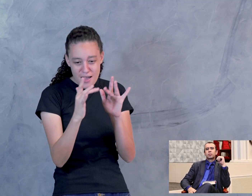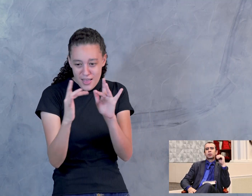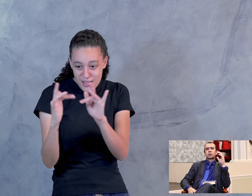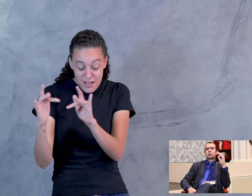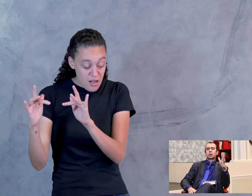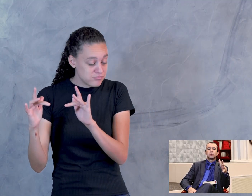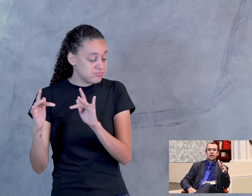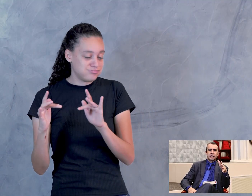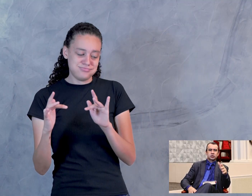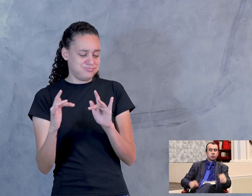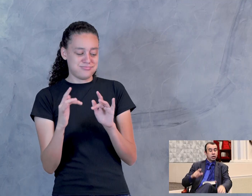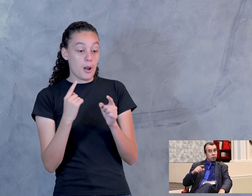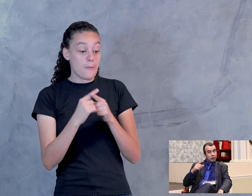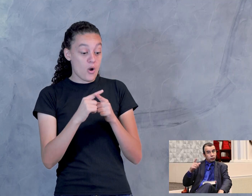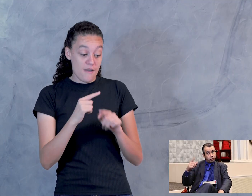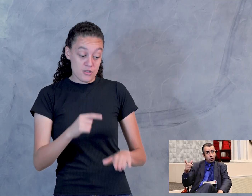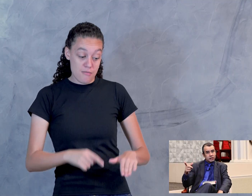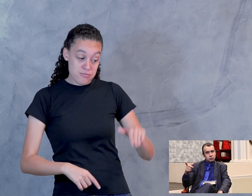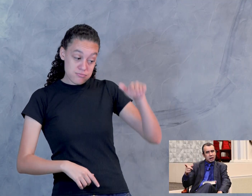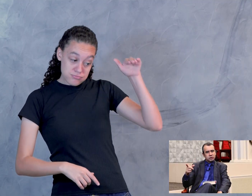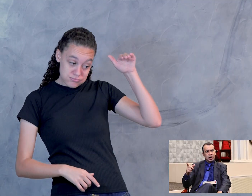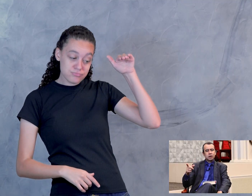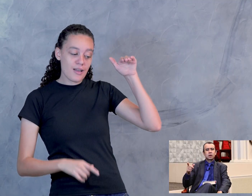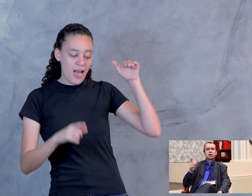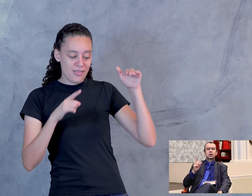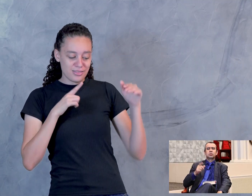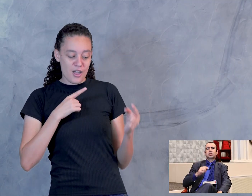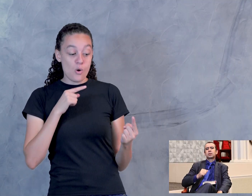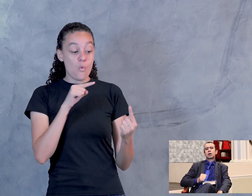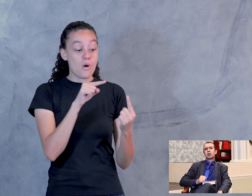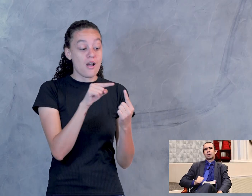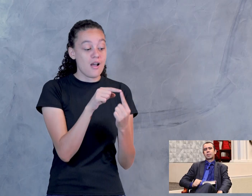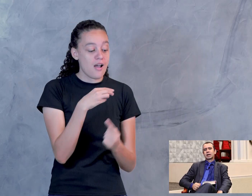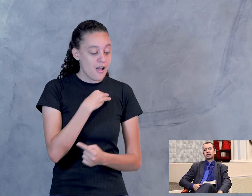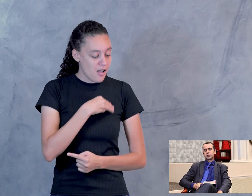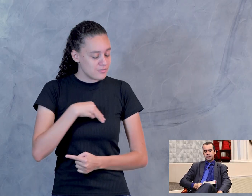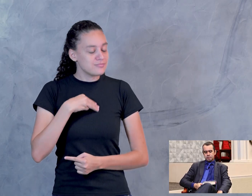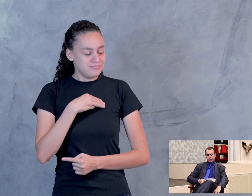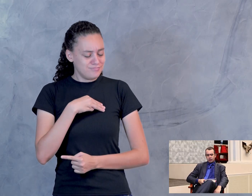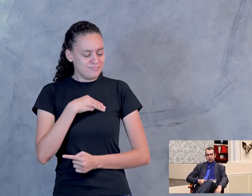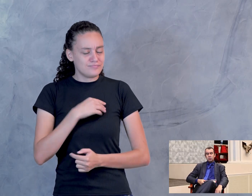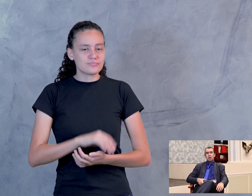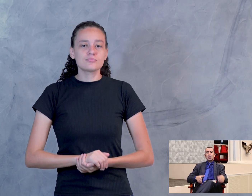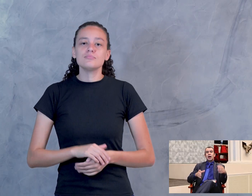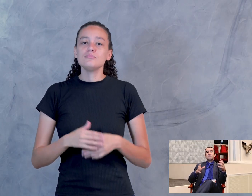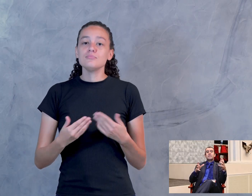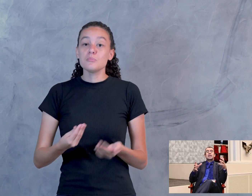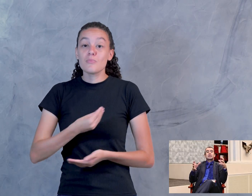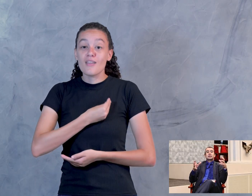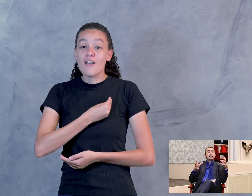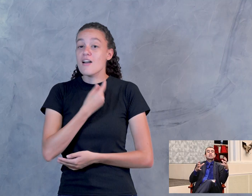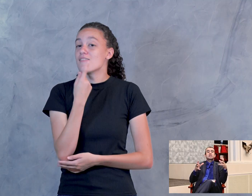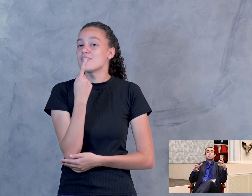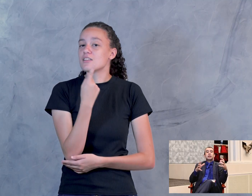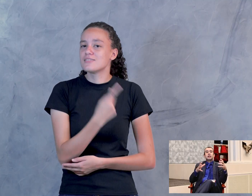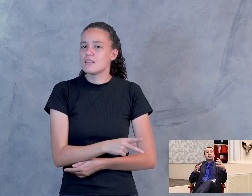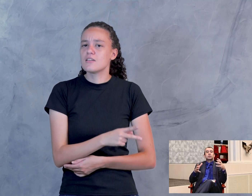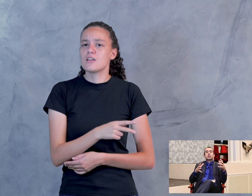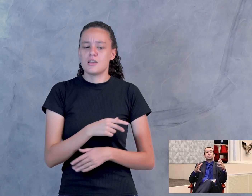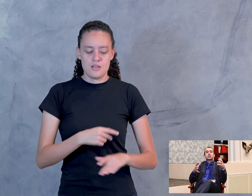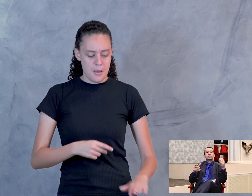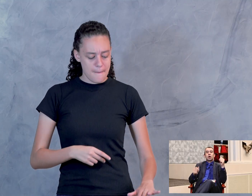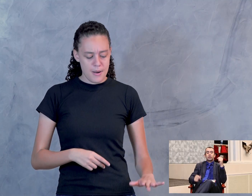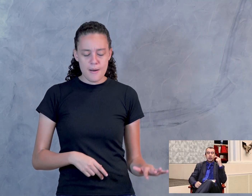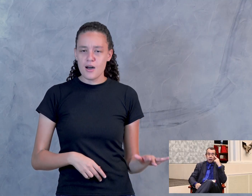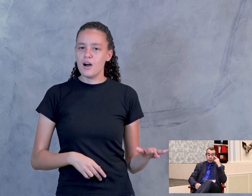teu corpo com mulheres, porque quando fores mais velho, eu tenho uma obra para ti. Então, a vida desse